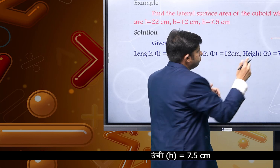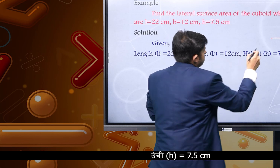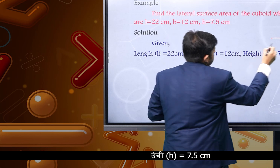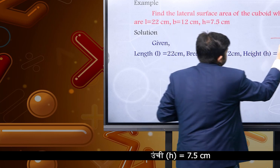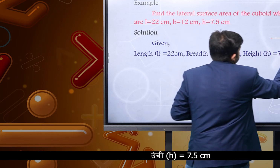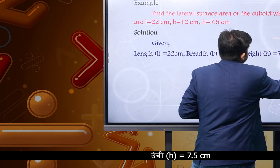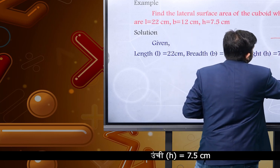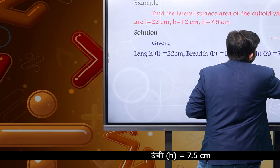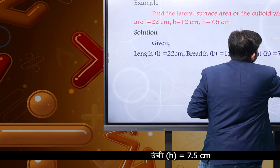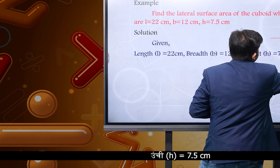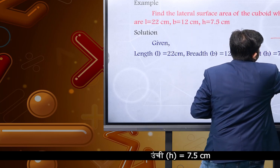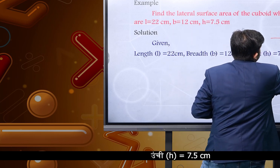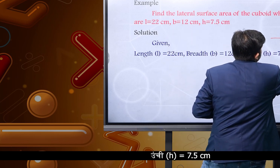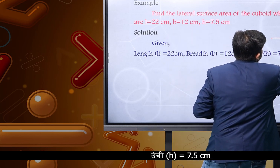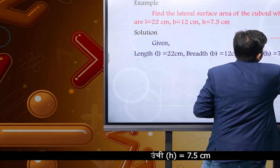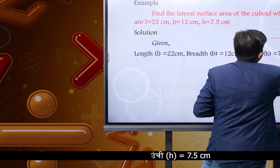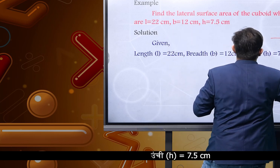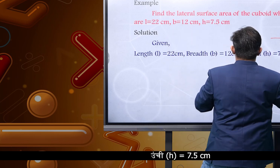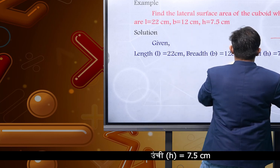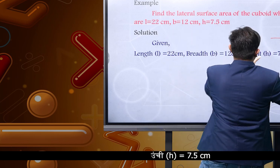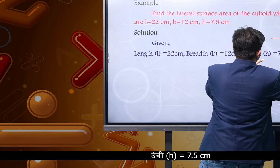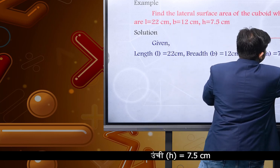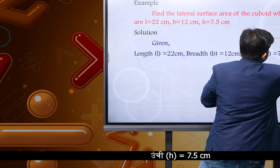उंची H बरोबर 7.5 सेंटीमीटर.